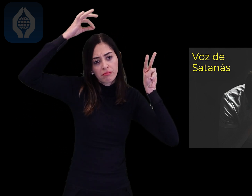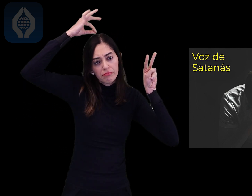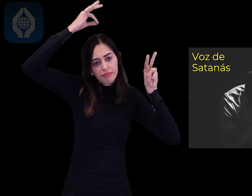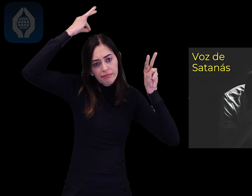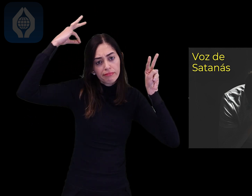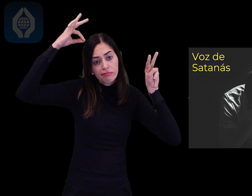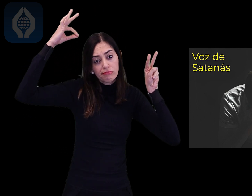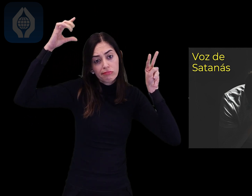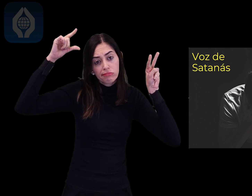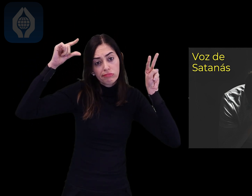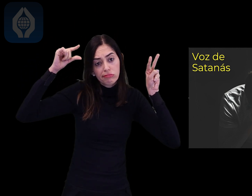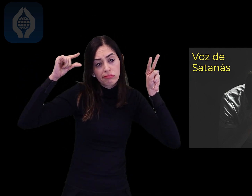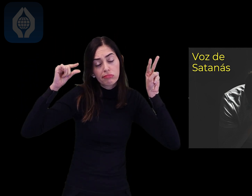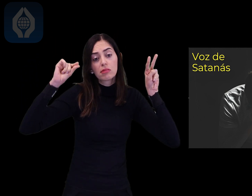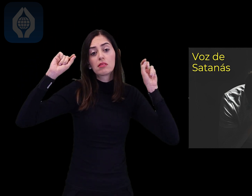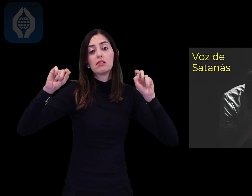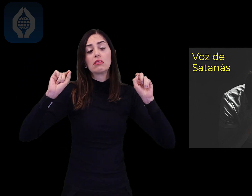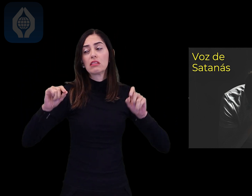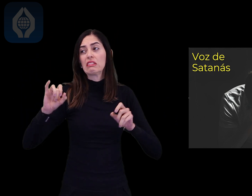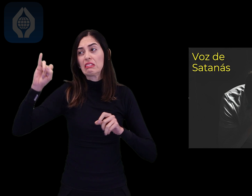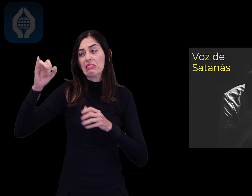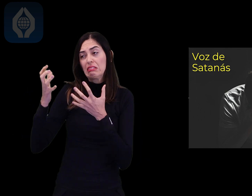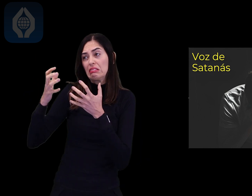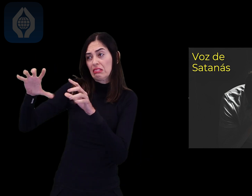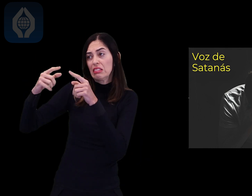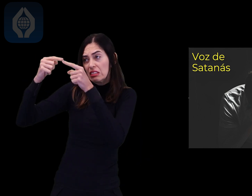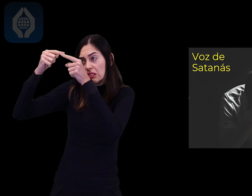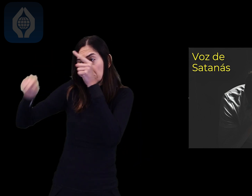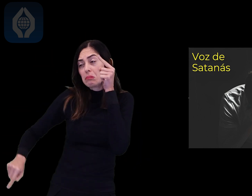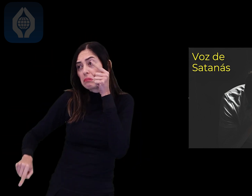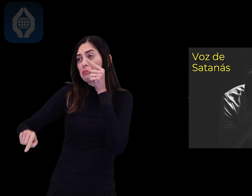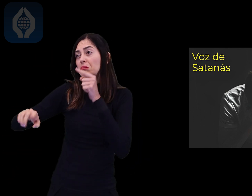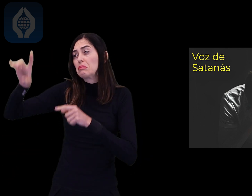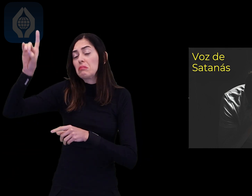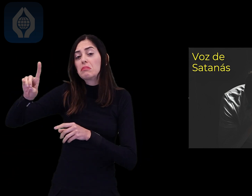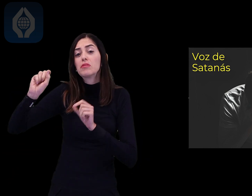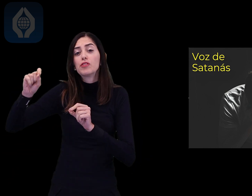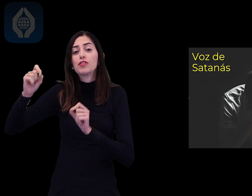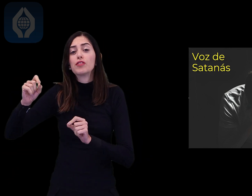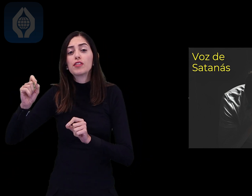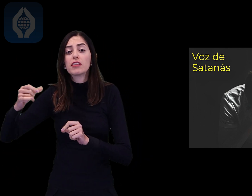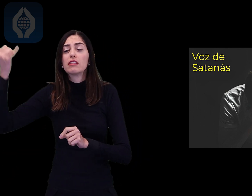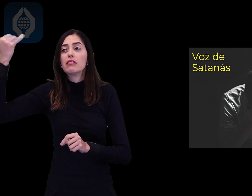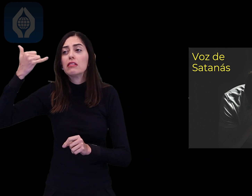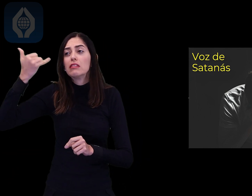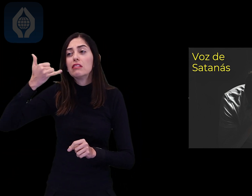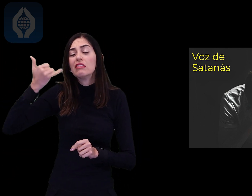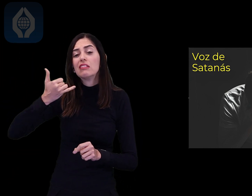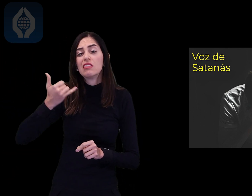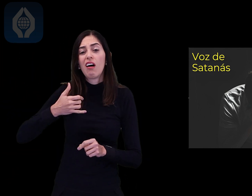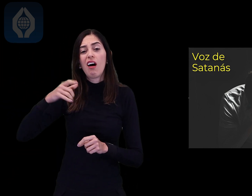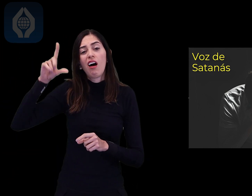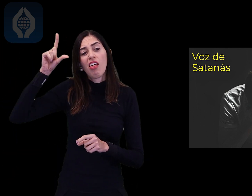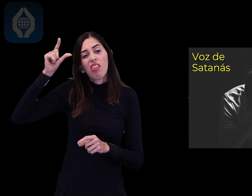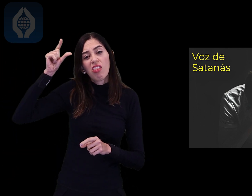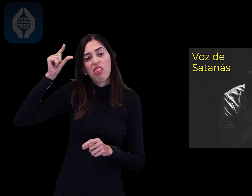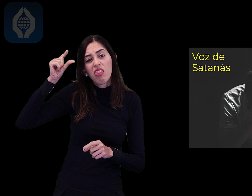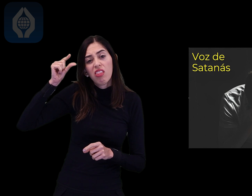você recusa concordar com ele e recusa crer em sua mensagem, a voz do Espírito Santo poderá ficar cada vez mais